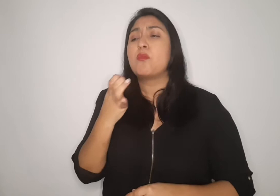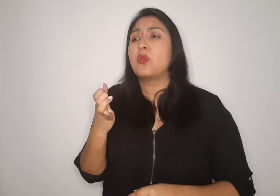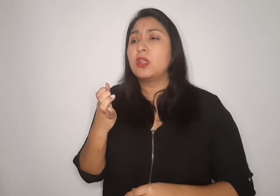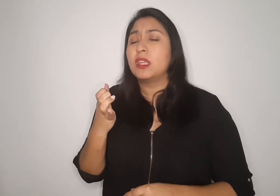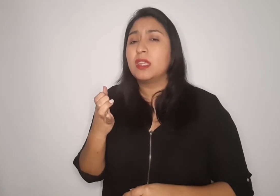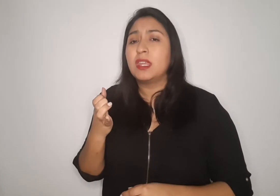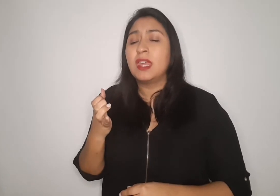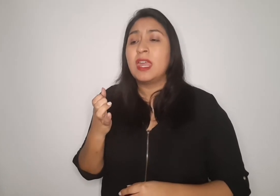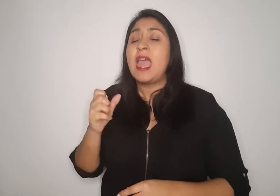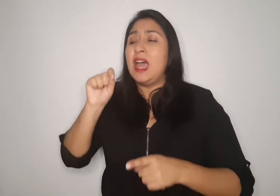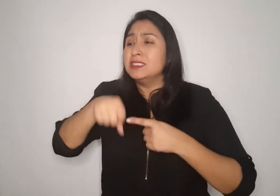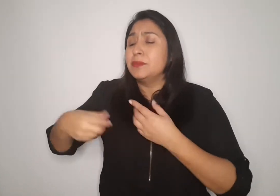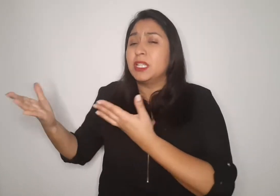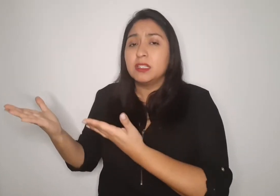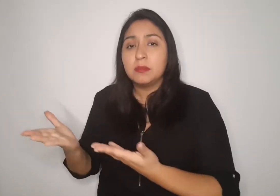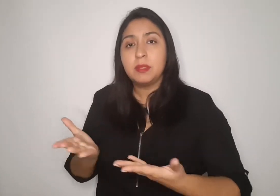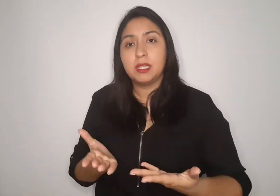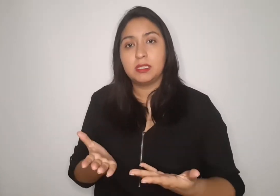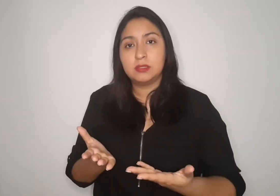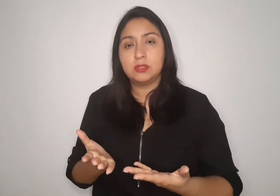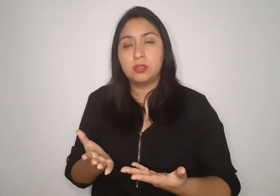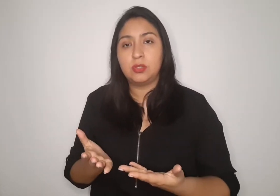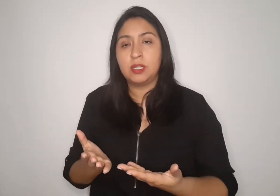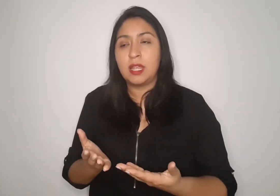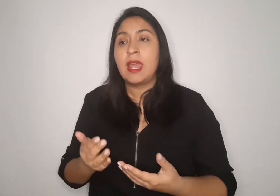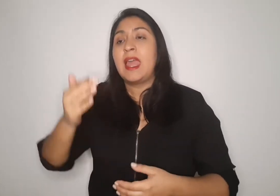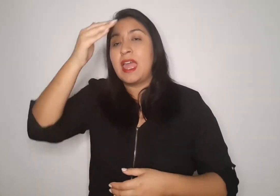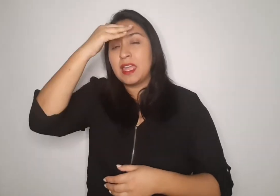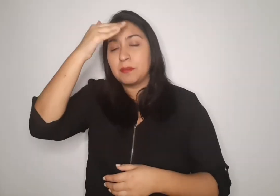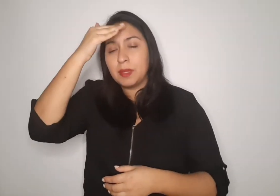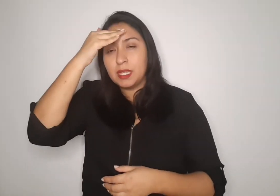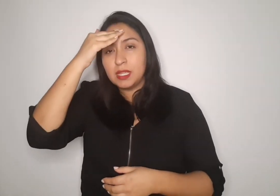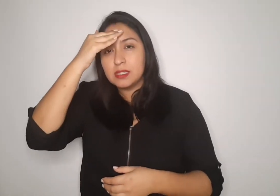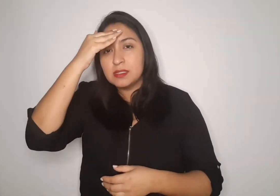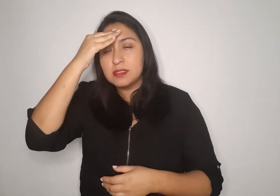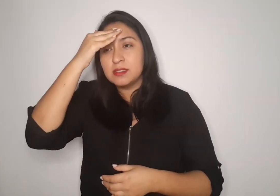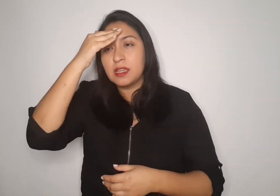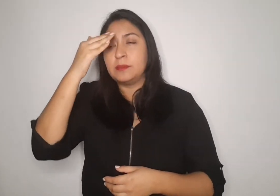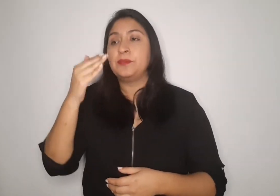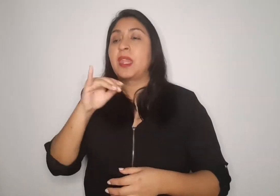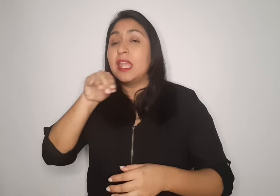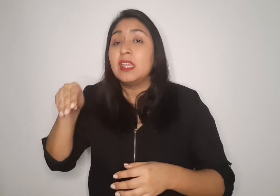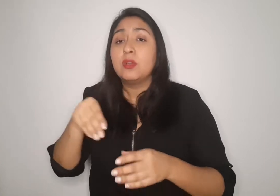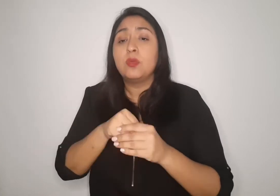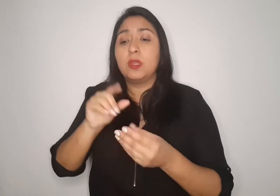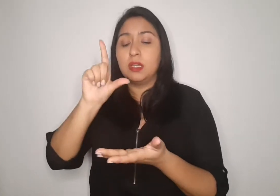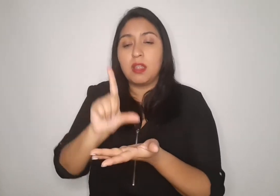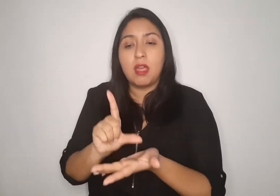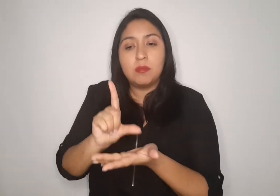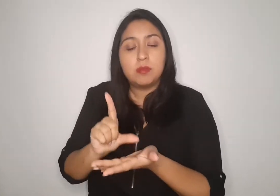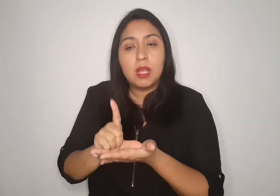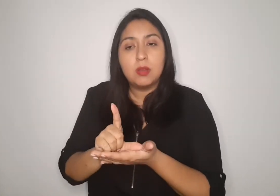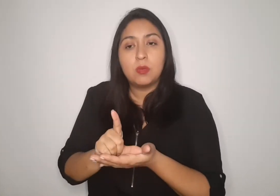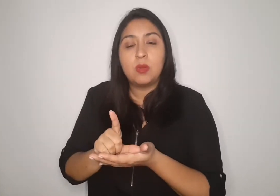decir, aceptar la invitación o de sumarte a este espacio y entrar con